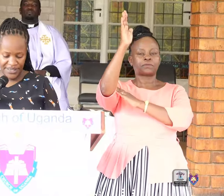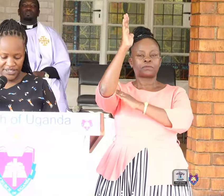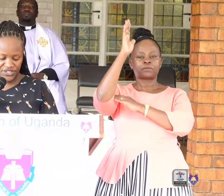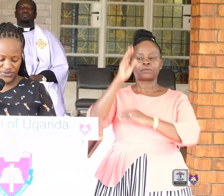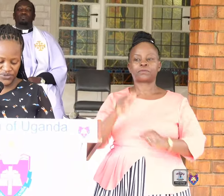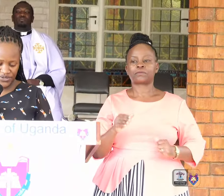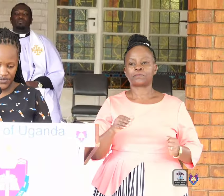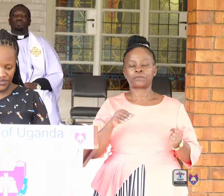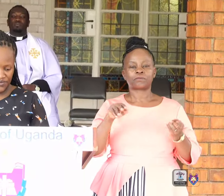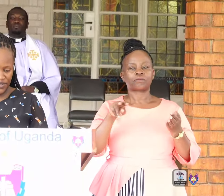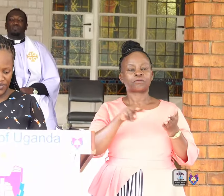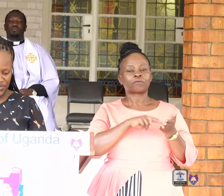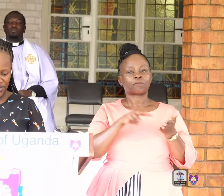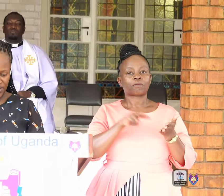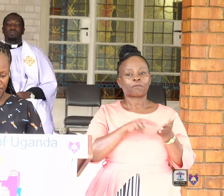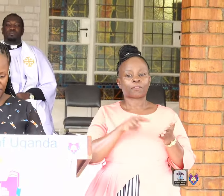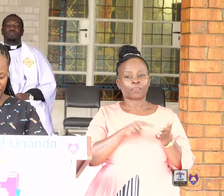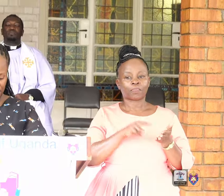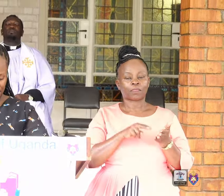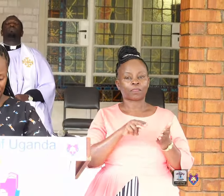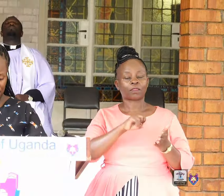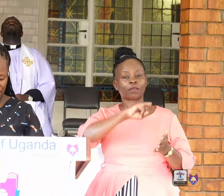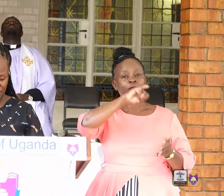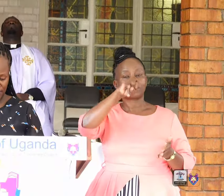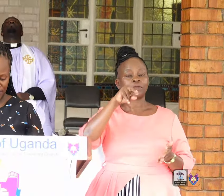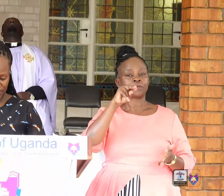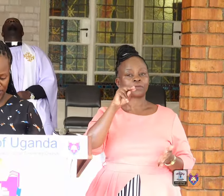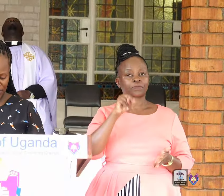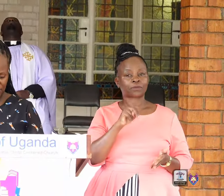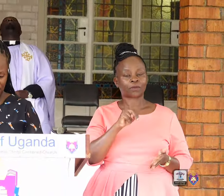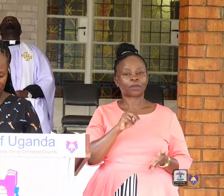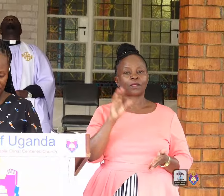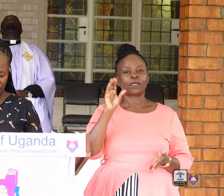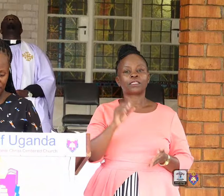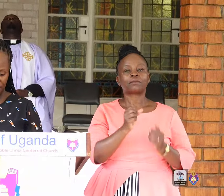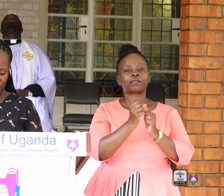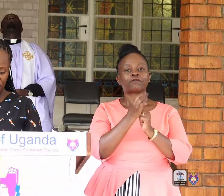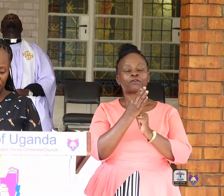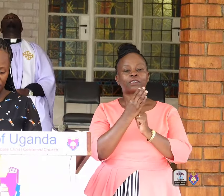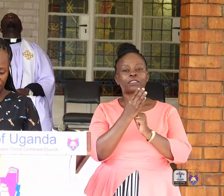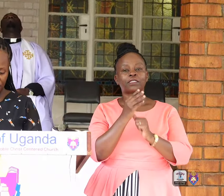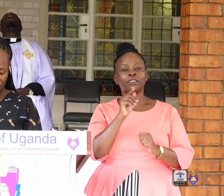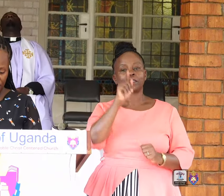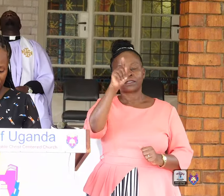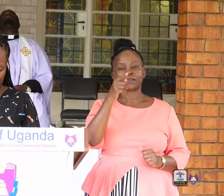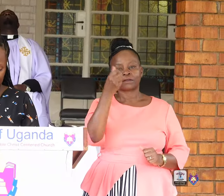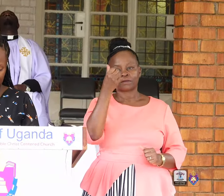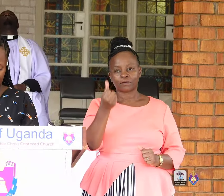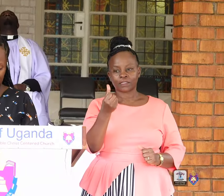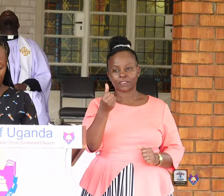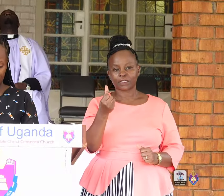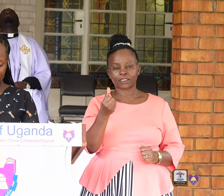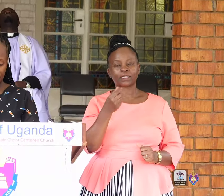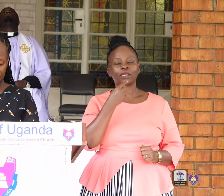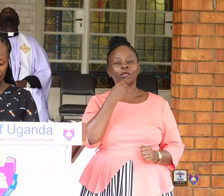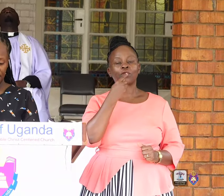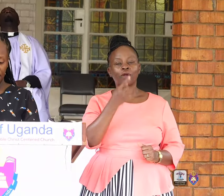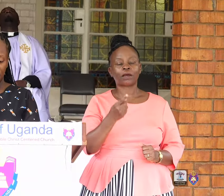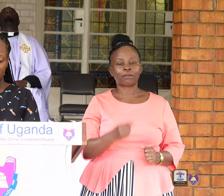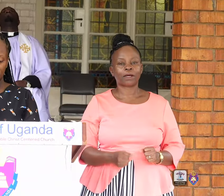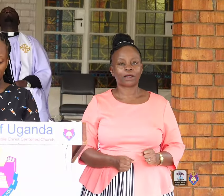Chafe chivu demonjiri ingabe yaoni kwa Yokaana sura ya 14 olunyiriri olw'omukaaga nga lugamba